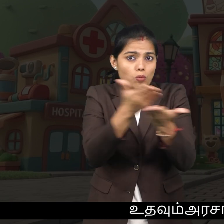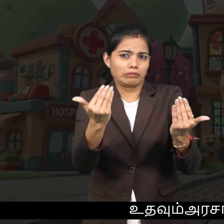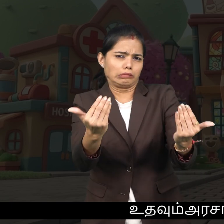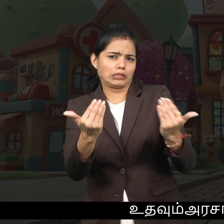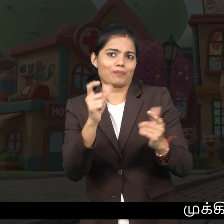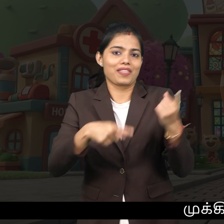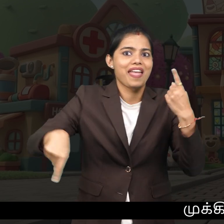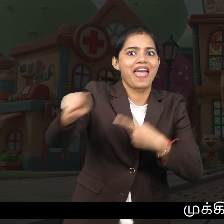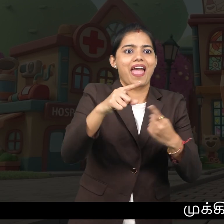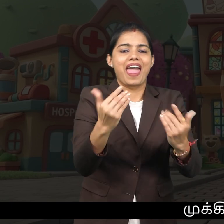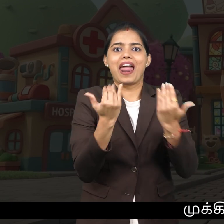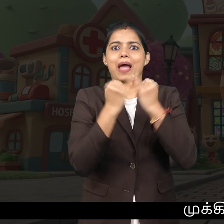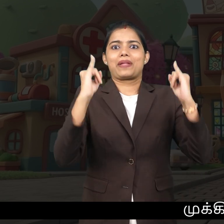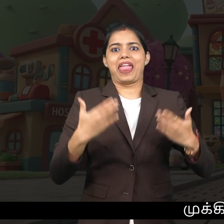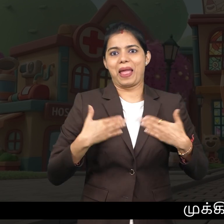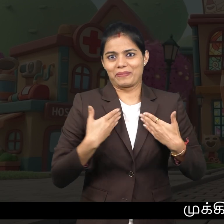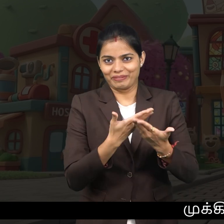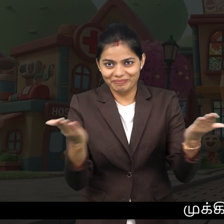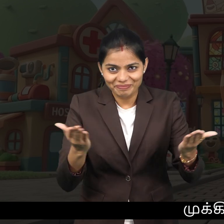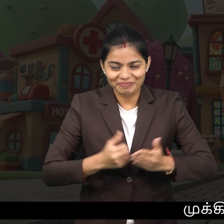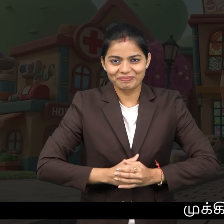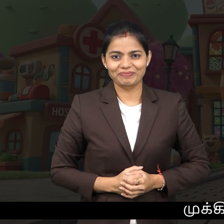அரசாங்கத்தால் வழங்கப்படும் முக்கியமான விஷயங்கள்.